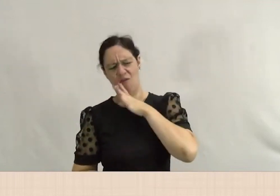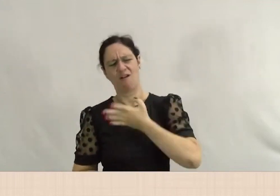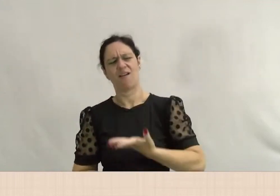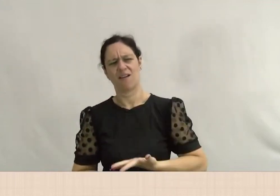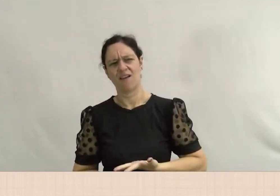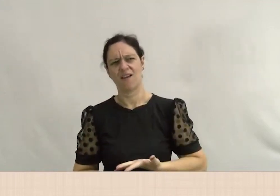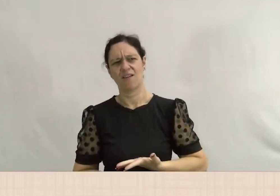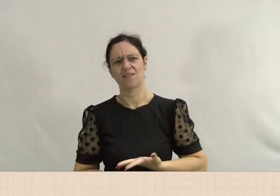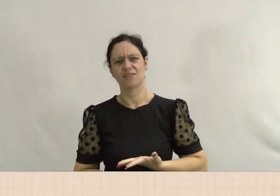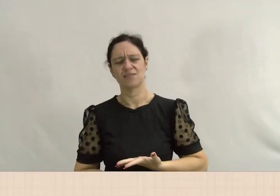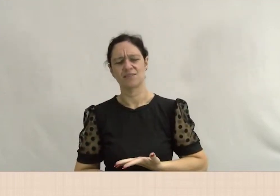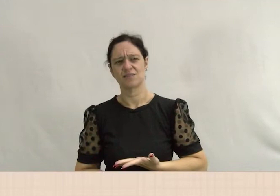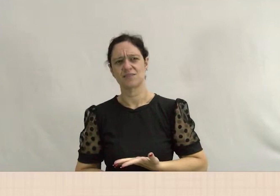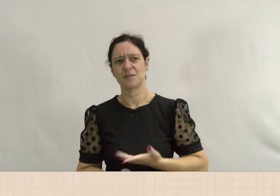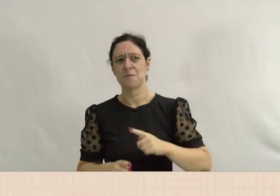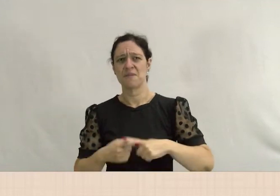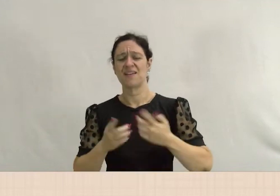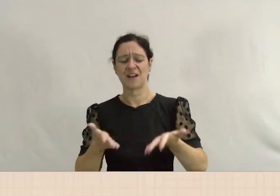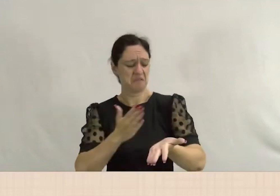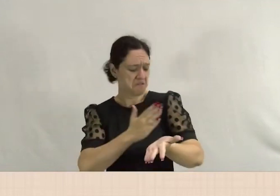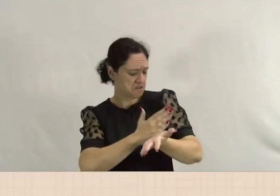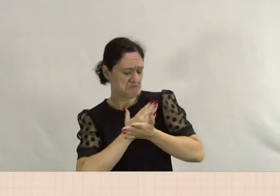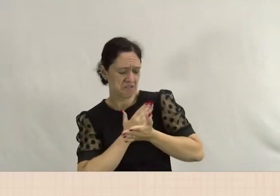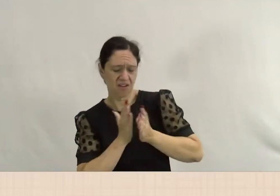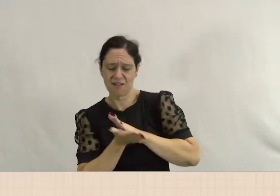não está me ajudando em nada agora, nesse momento.